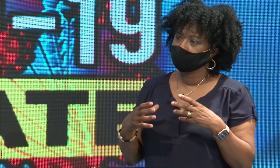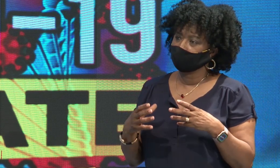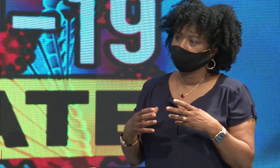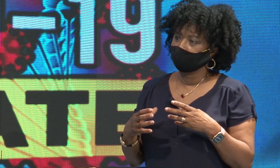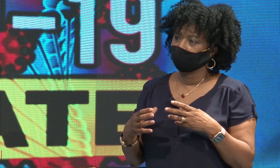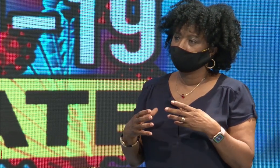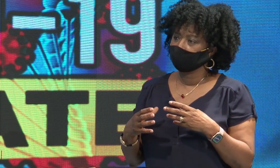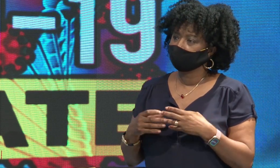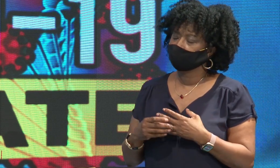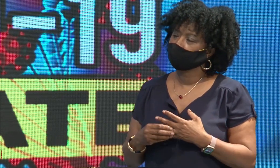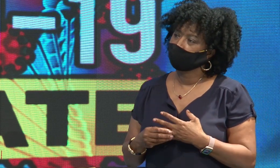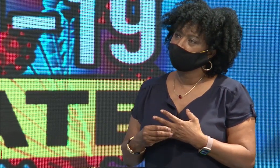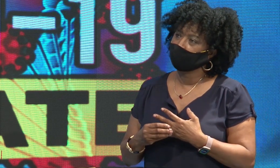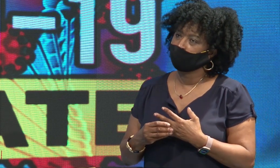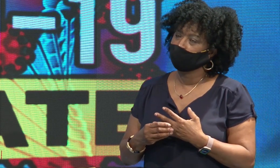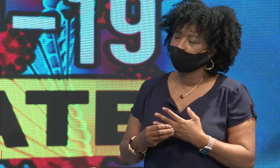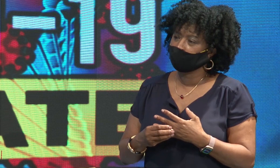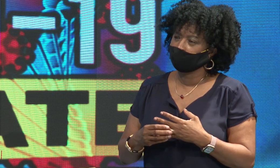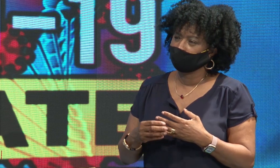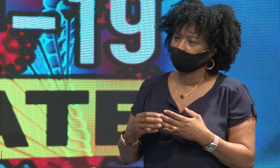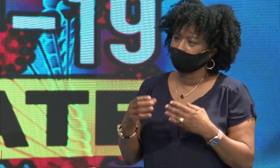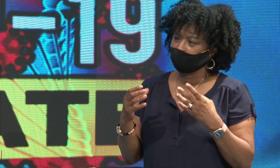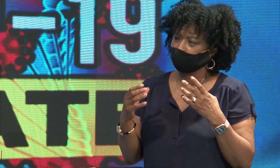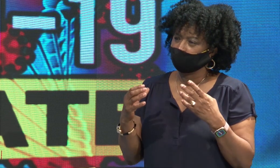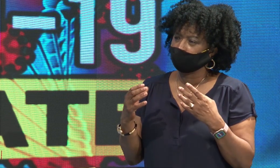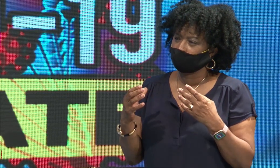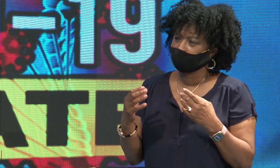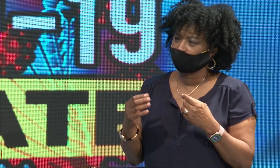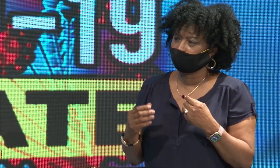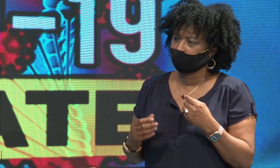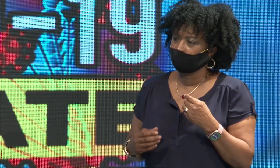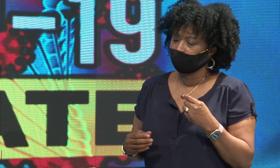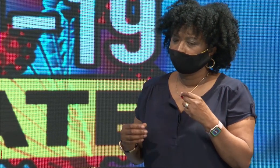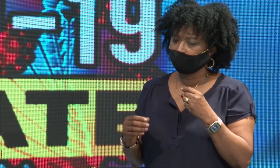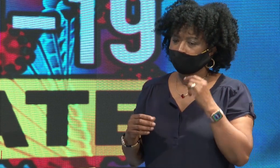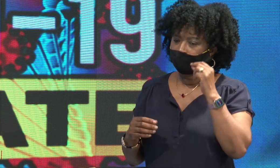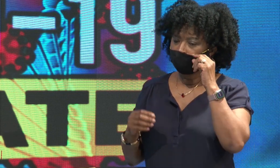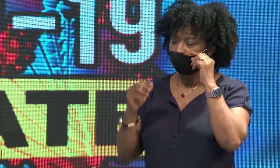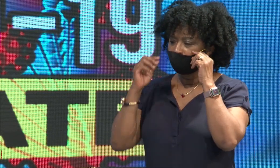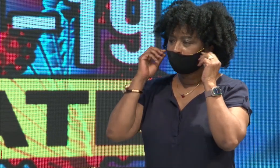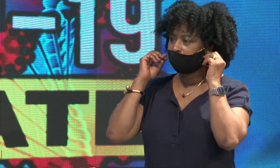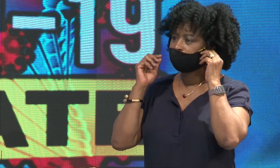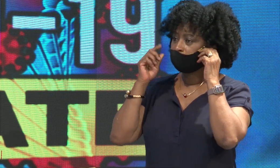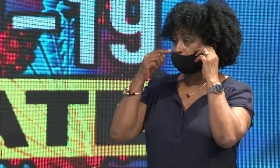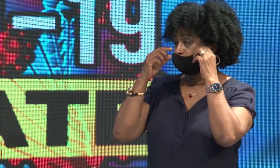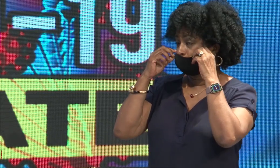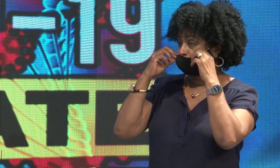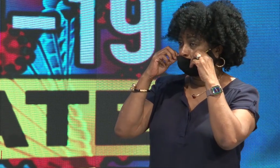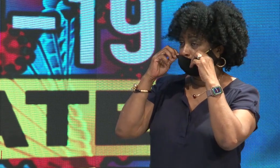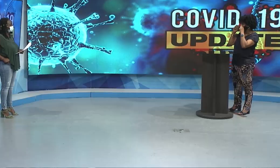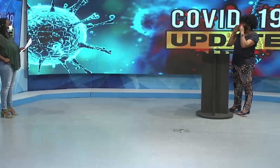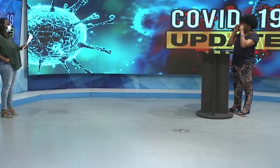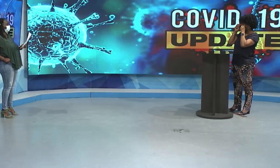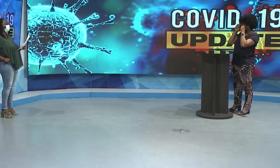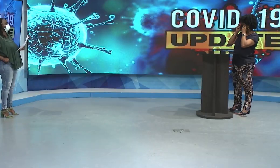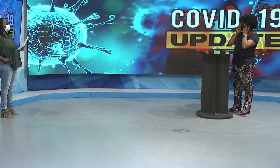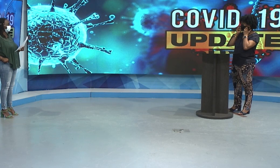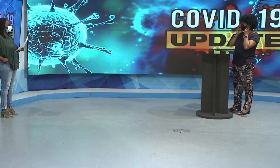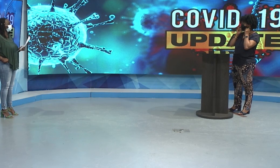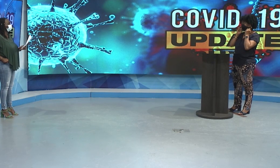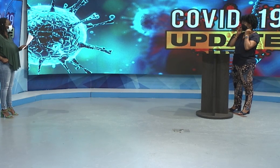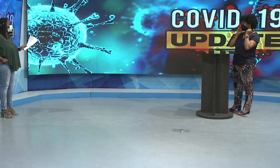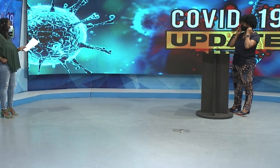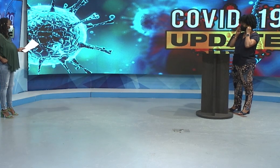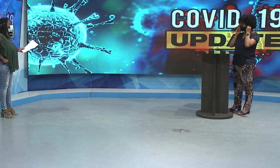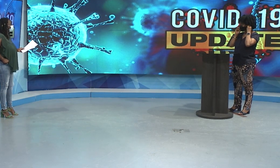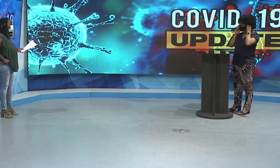Surinaamse samenleving, ja. waarbij we weten dat het economisch heel slecht ging. Mm-hmm. Maar bedrijven, ik zit te vechten met mijn kapje.